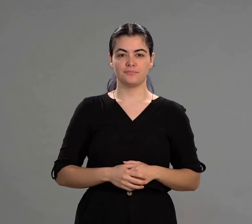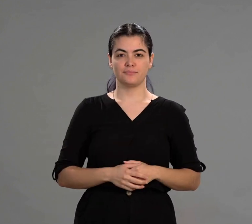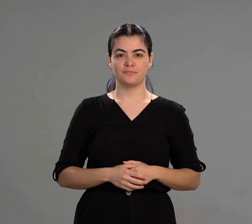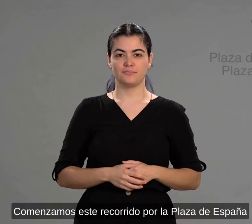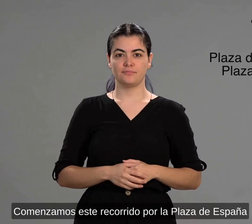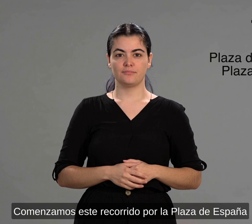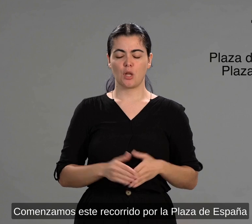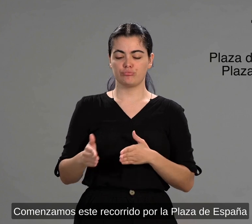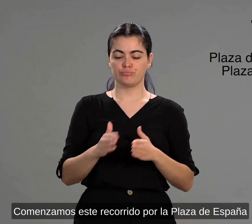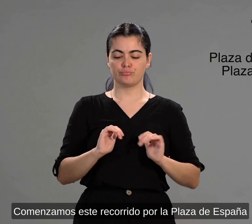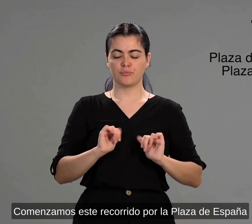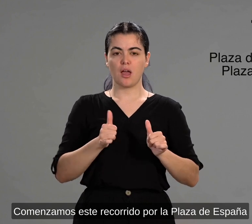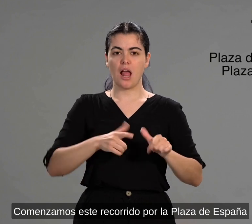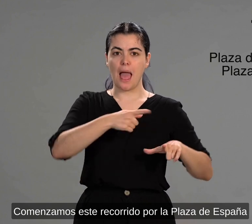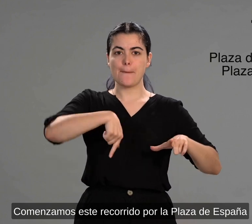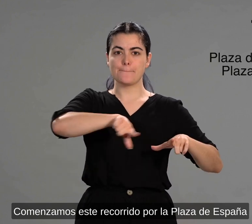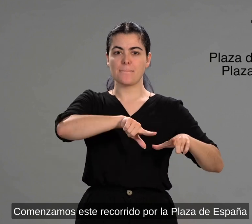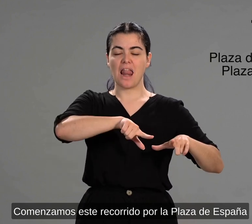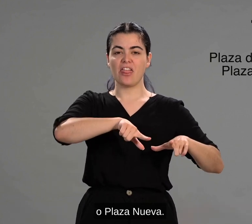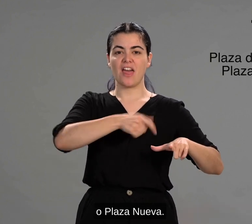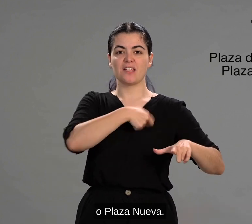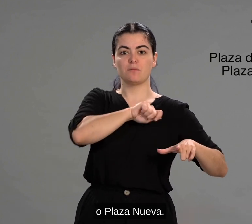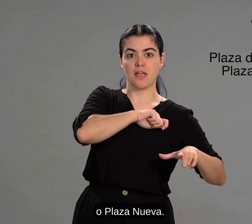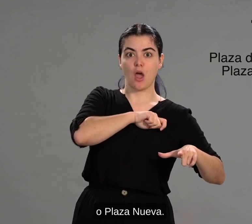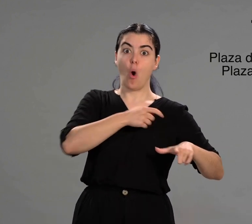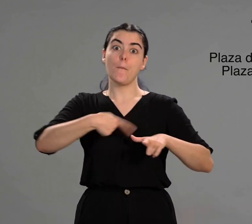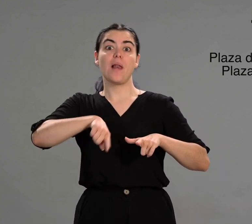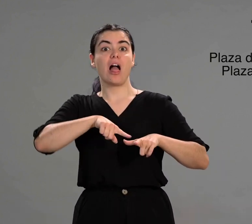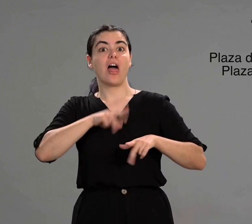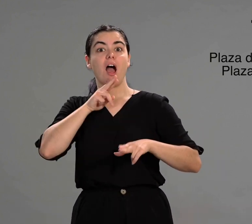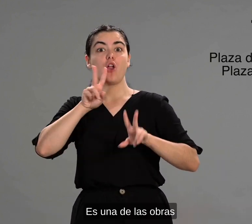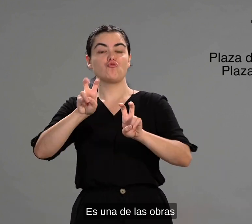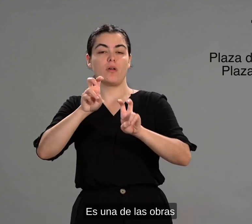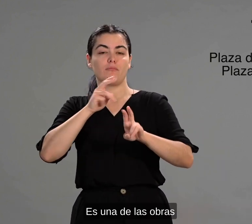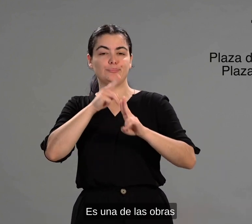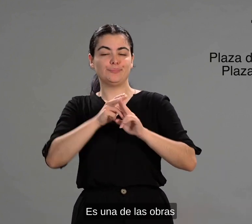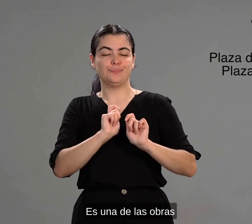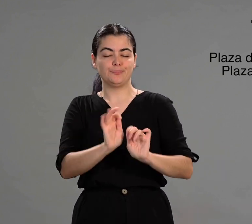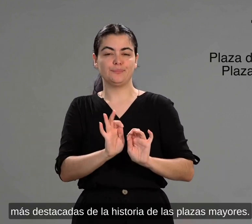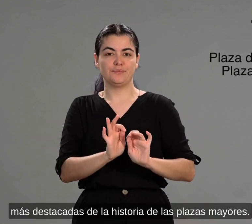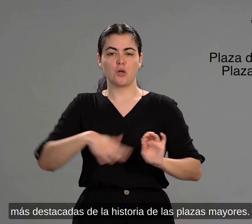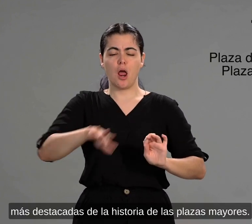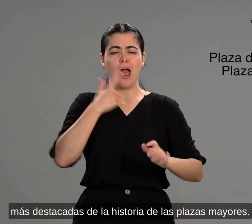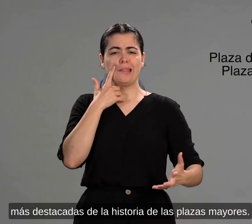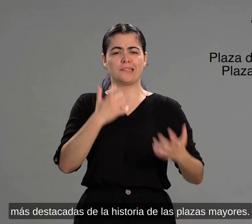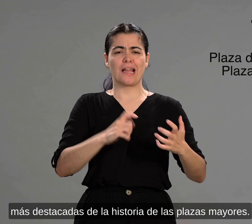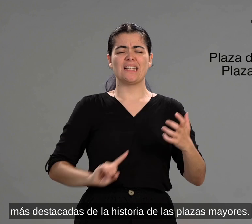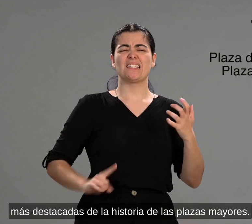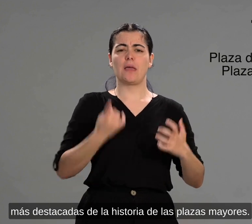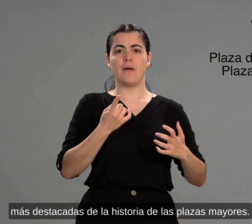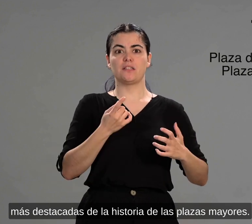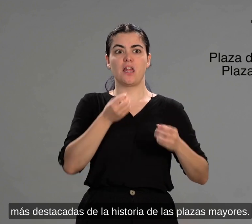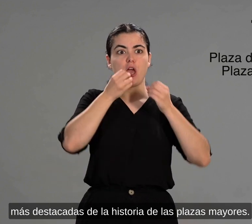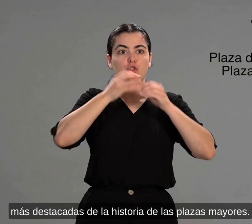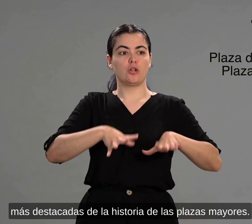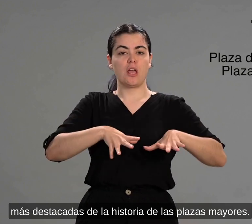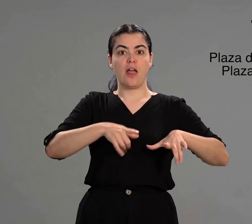Comenzamos este recorrido por la Plaza de España o Plaza Nueva. Es una de las obras más destacadas de la historia de las plazas mayores.